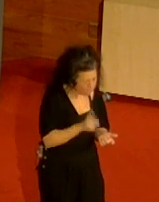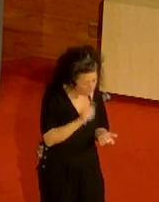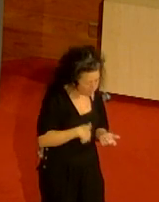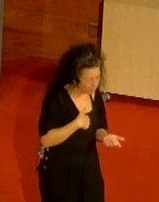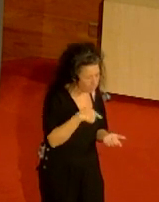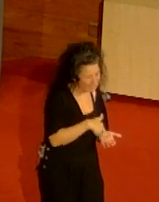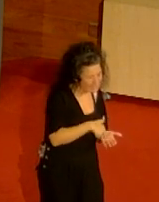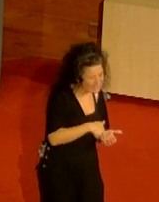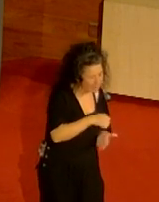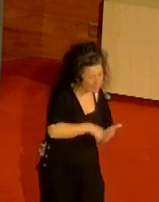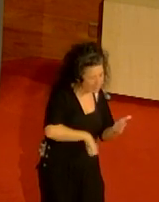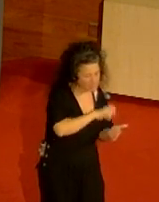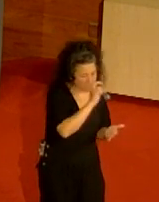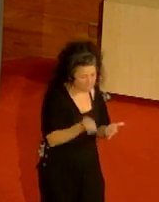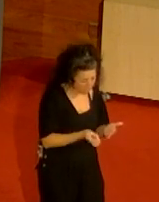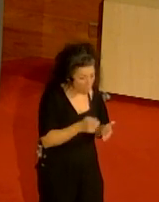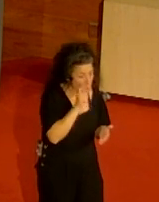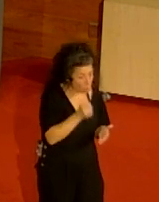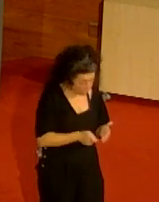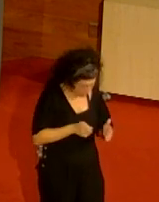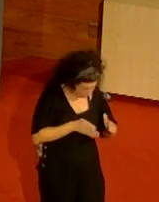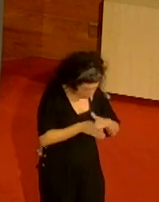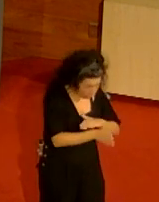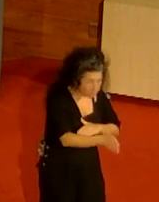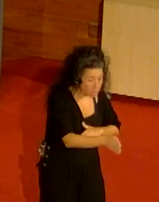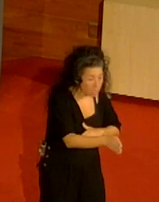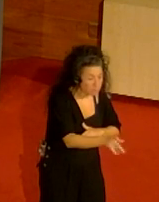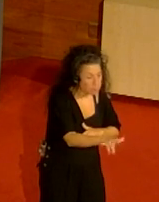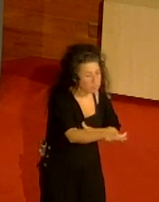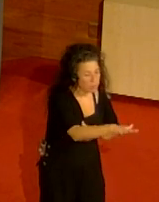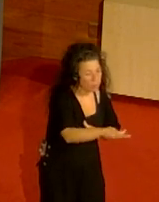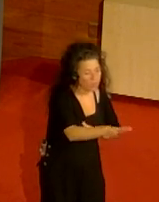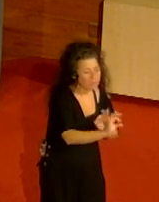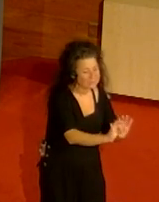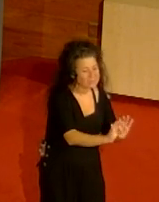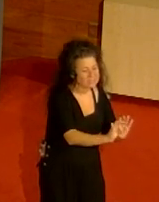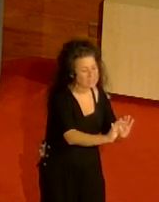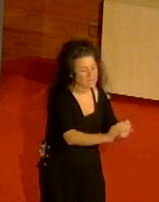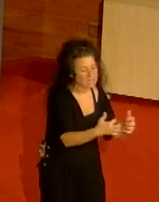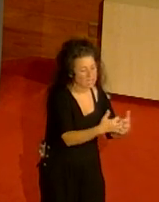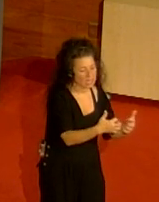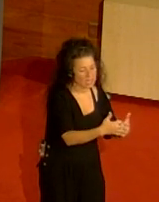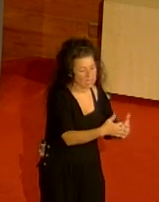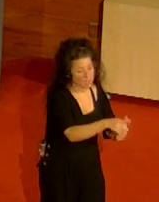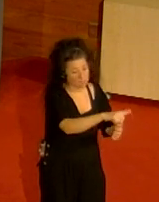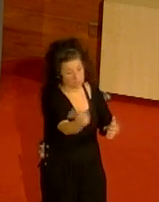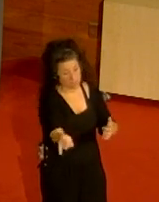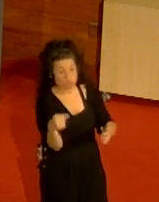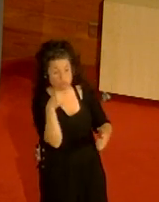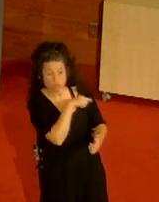sea, Ucrania puedes entrar, pero luego tú vas a un lado de la guerra. No vas al lado de Rusia. A no ser que consigas entrar,